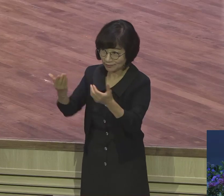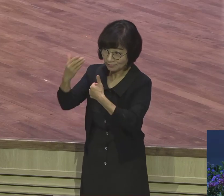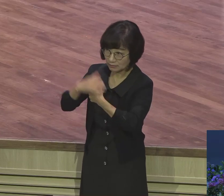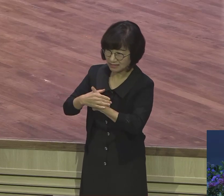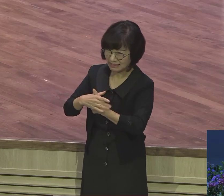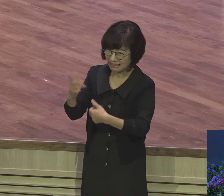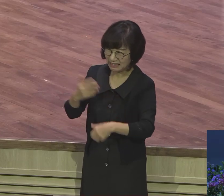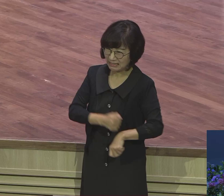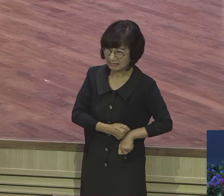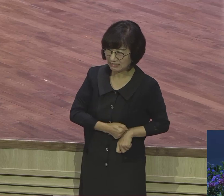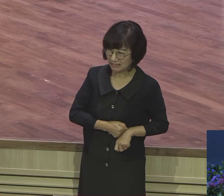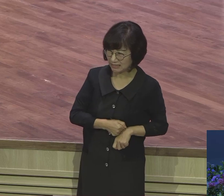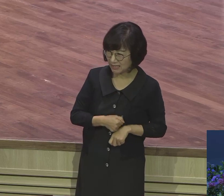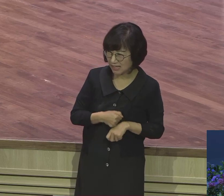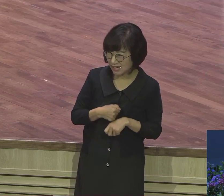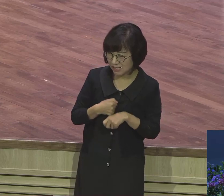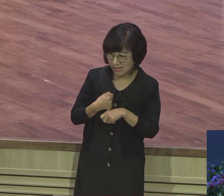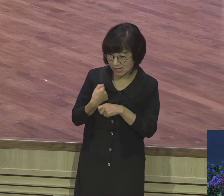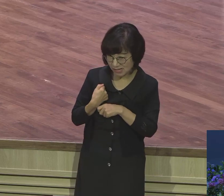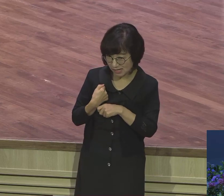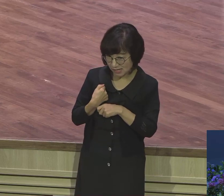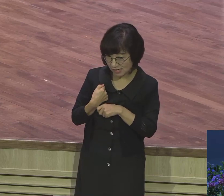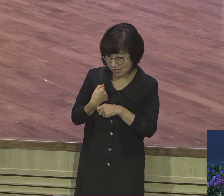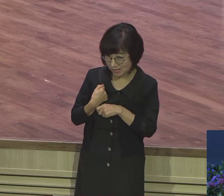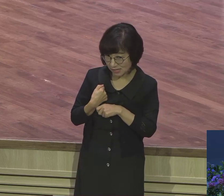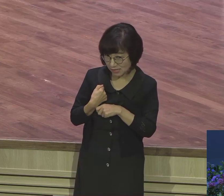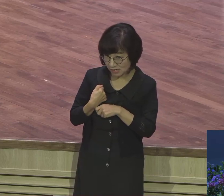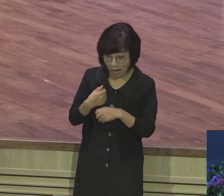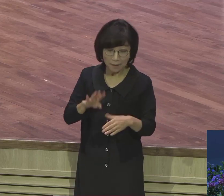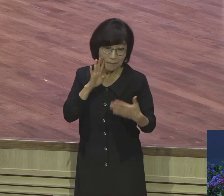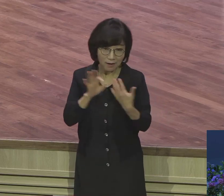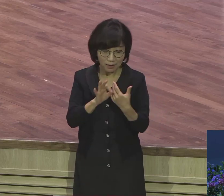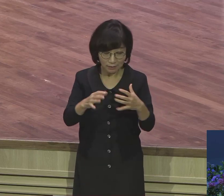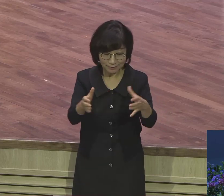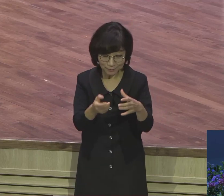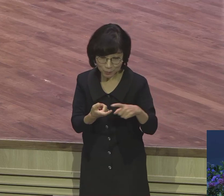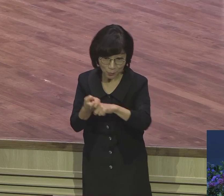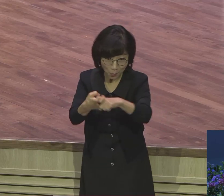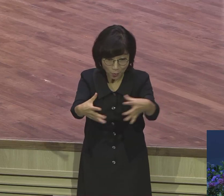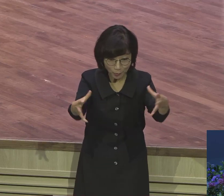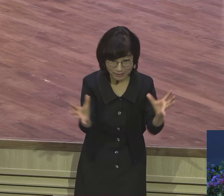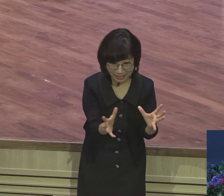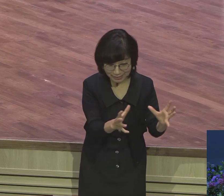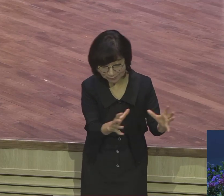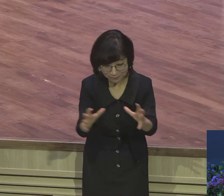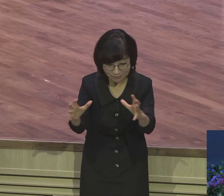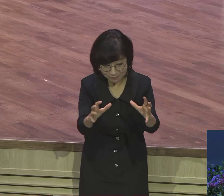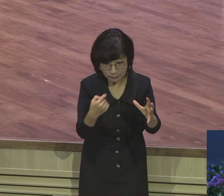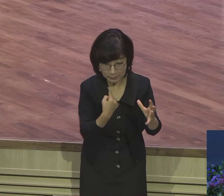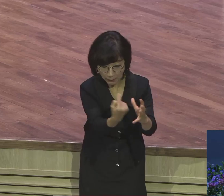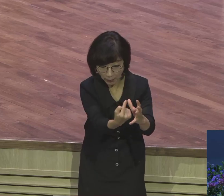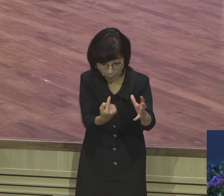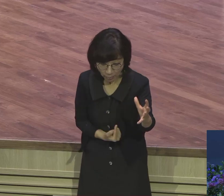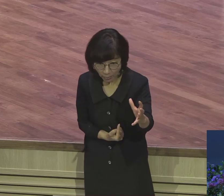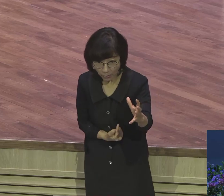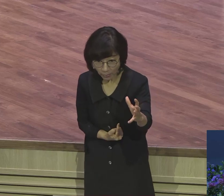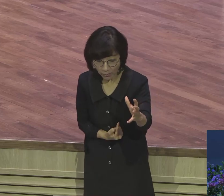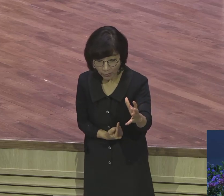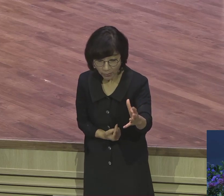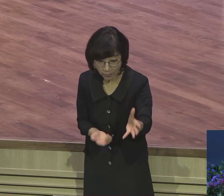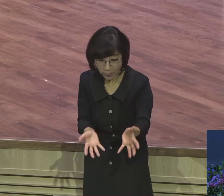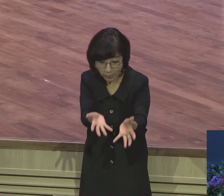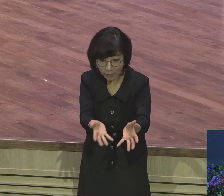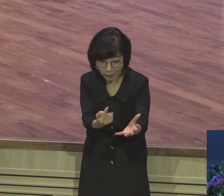결국은 뭐요? 내가 안 하면 다른 사람이 힘들어요. 공동체이기 때문에 같이 해야 되는데 각자